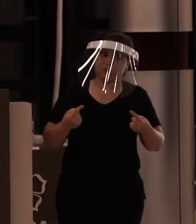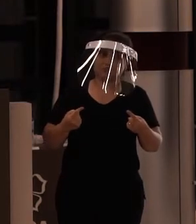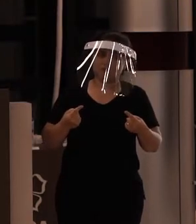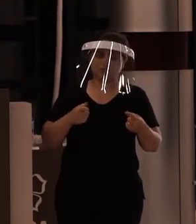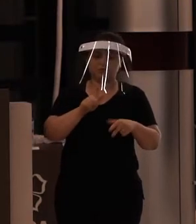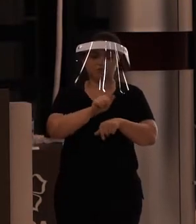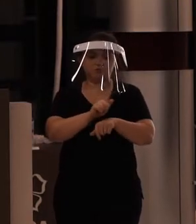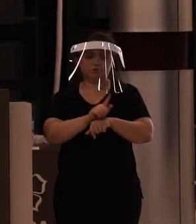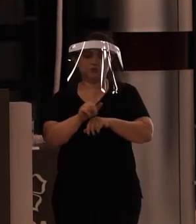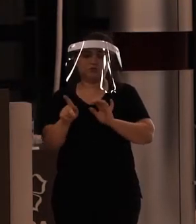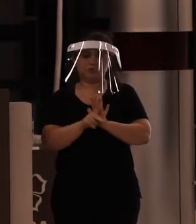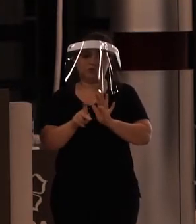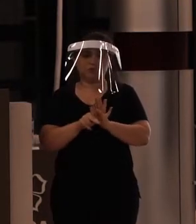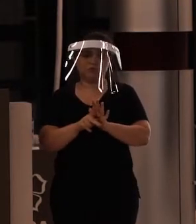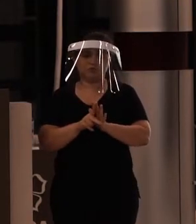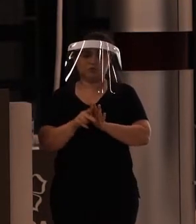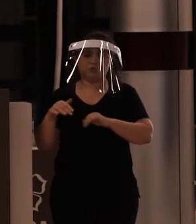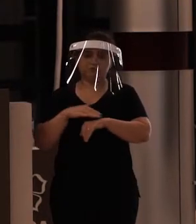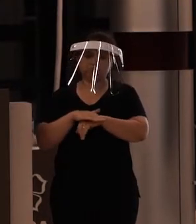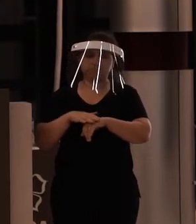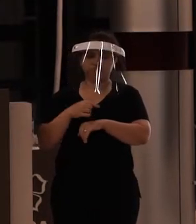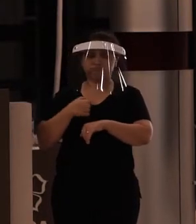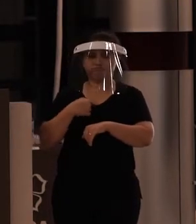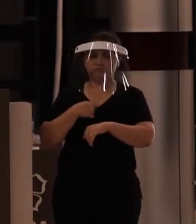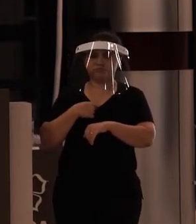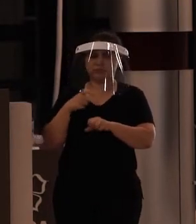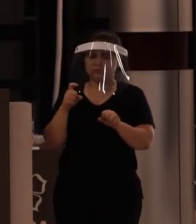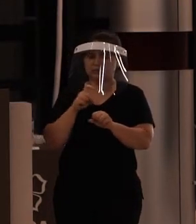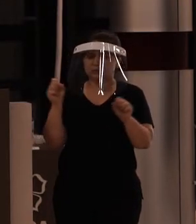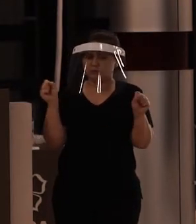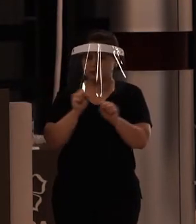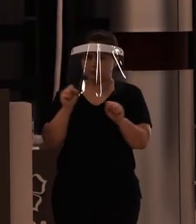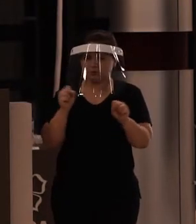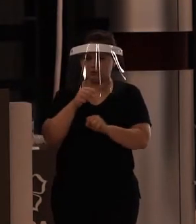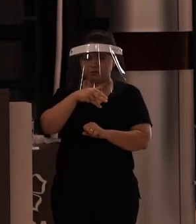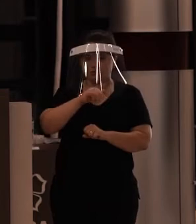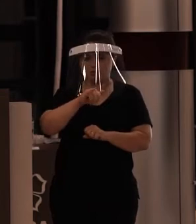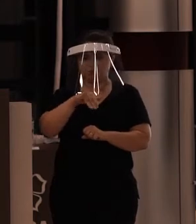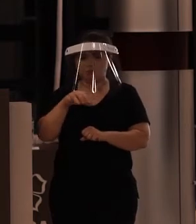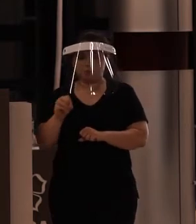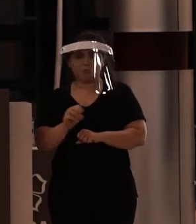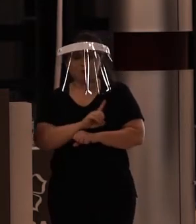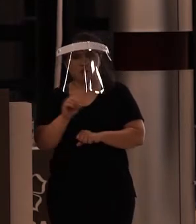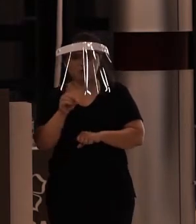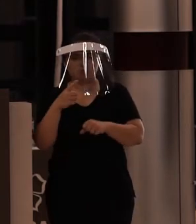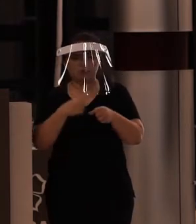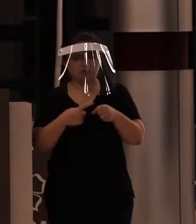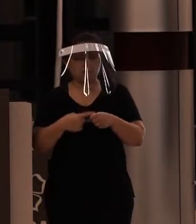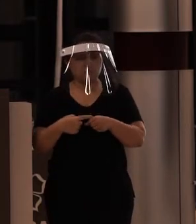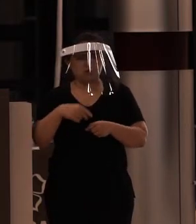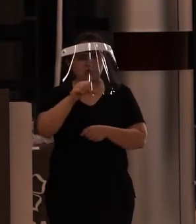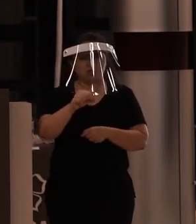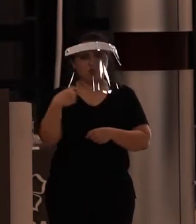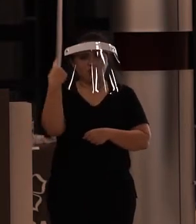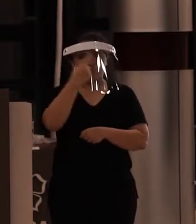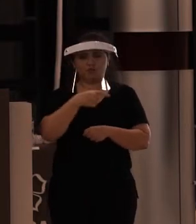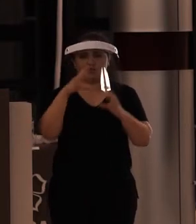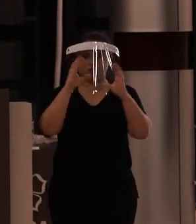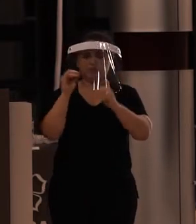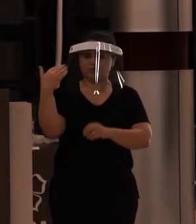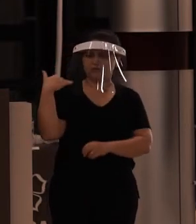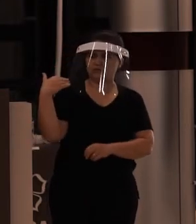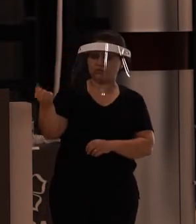o gerente lá que estudou comigo, um frio danado no mês de maio em São Del Rey, 9 horas da noite, ele me chama e falou: